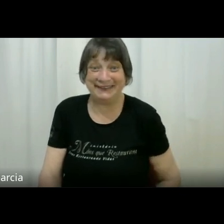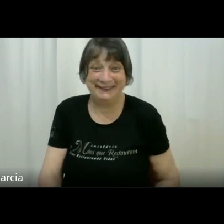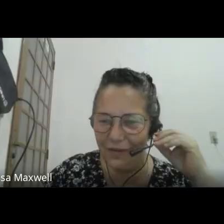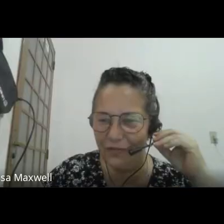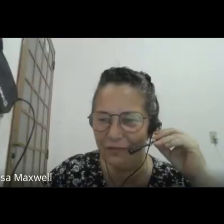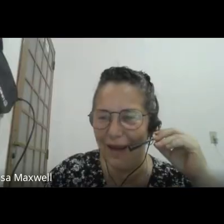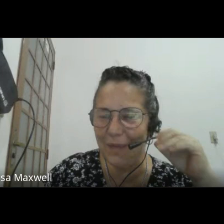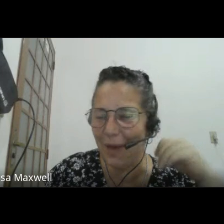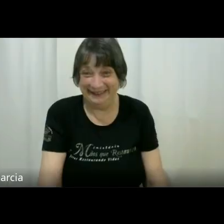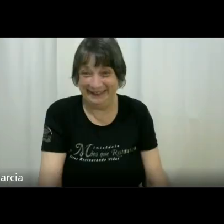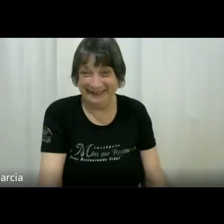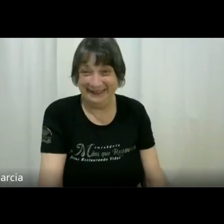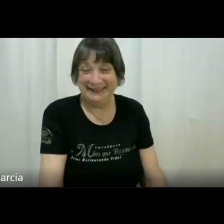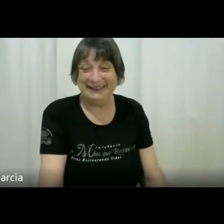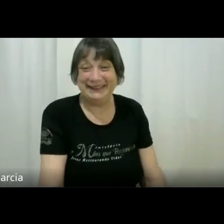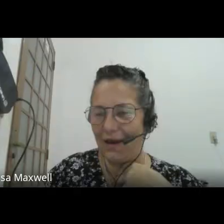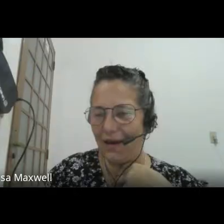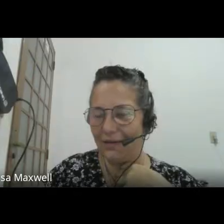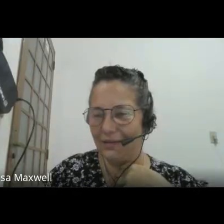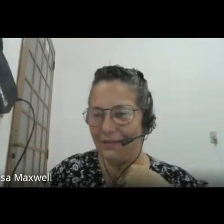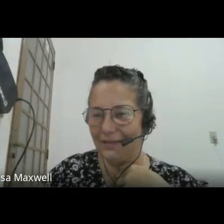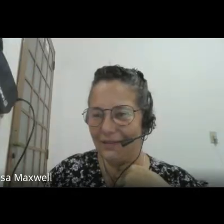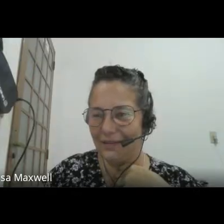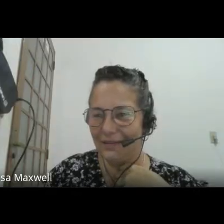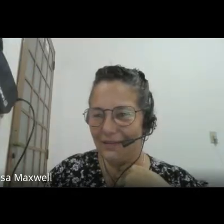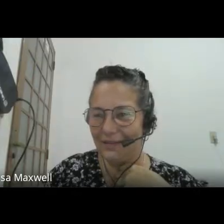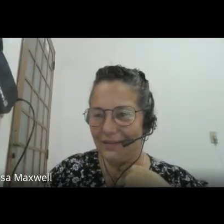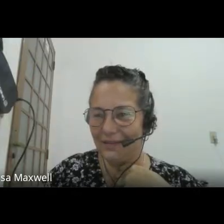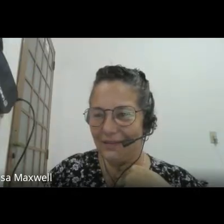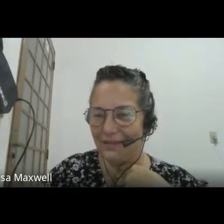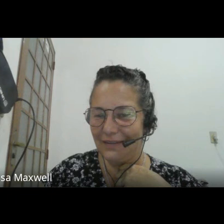Silene, fala para mim, terra seca.